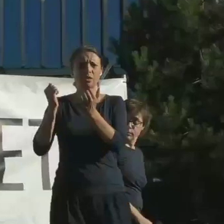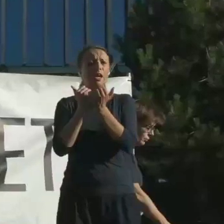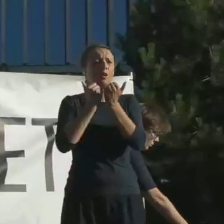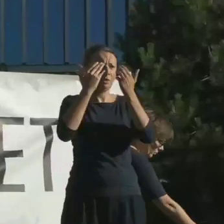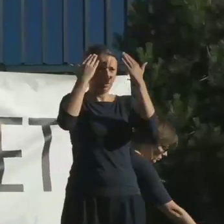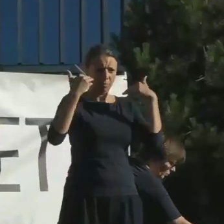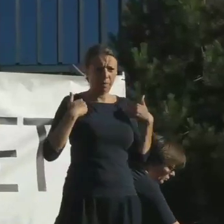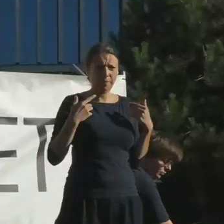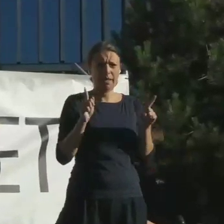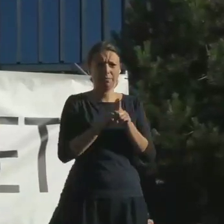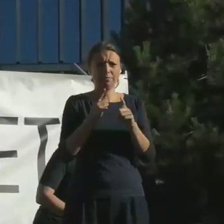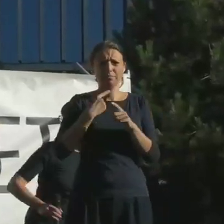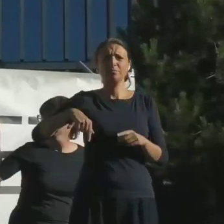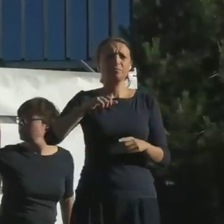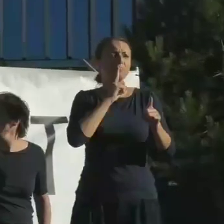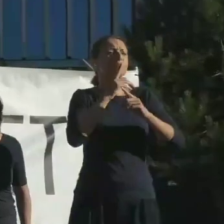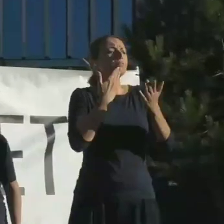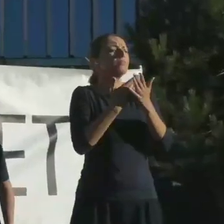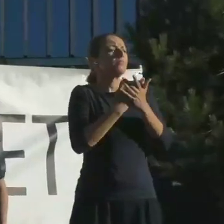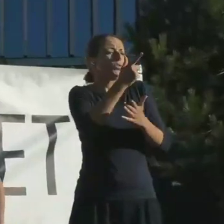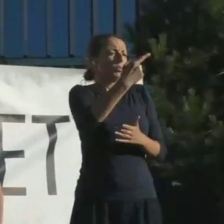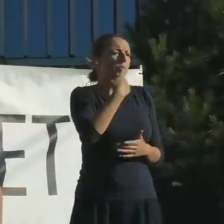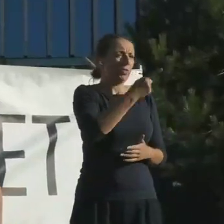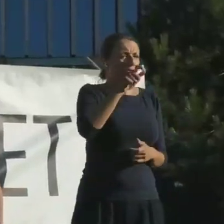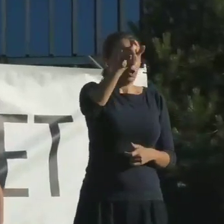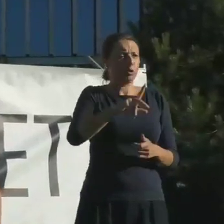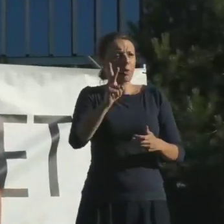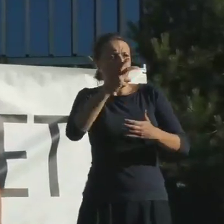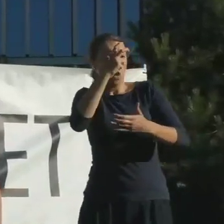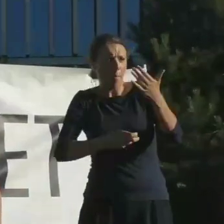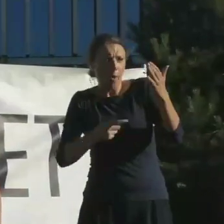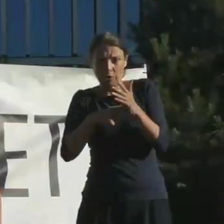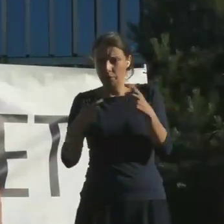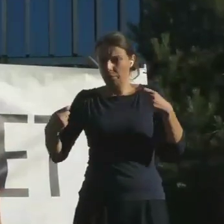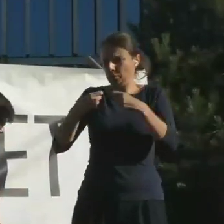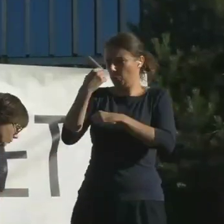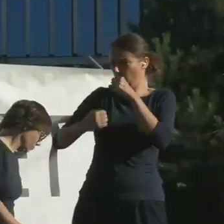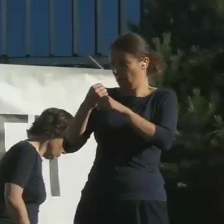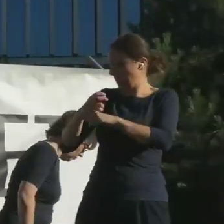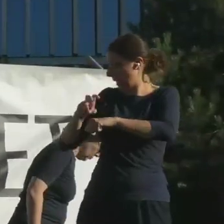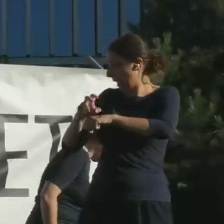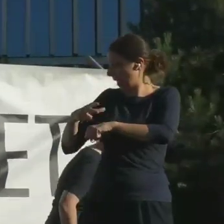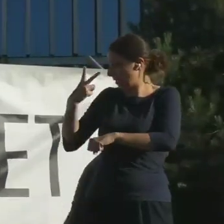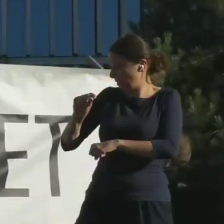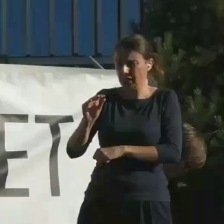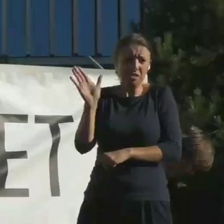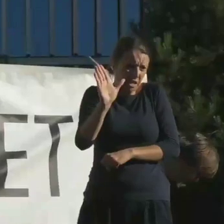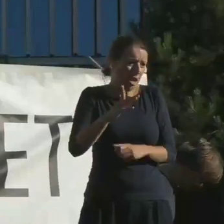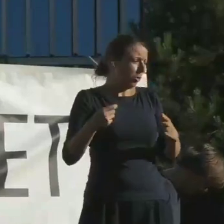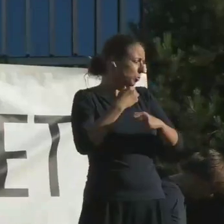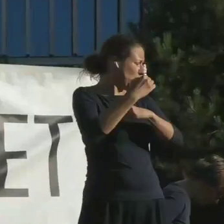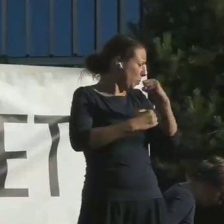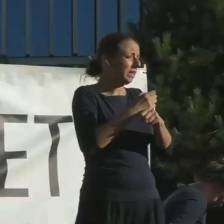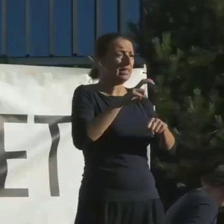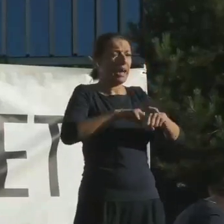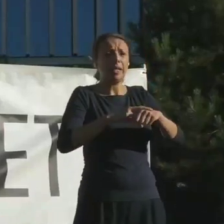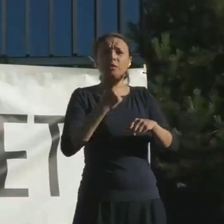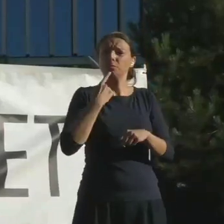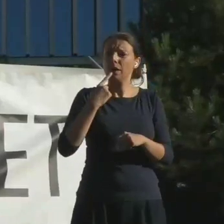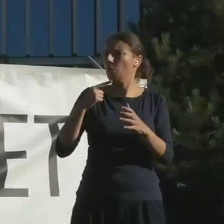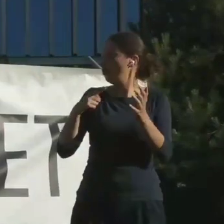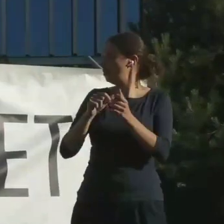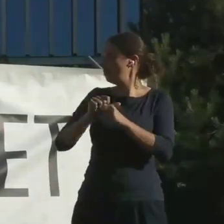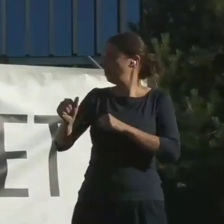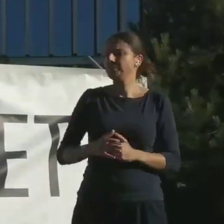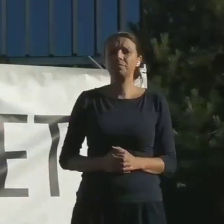że aborcjonistki się nie trzymają z lekarzami, z fajnymi lekarzami się trzymają, tylko jest ich mało. Dużo tutaj dzisiaj jest mowy o tym, kto